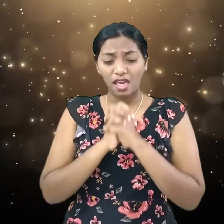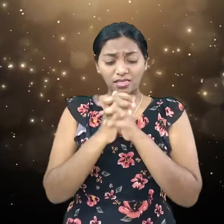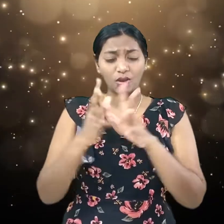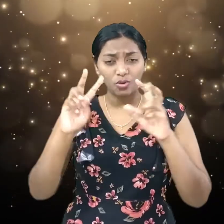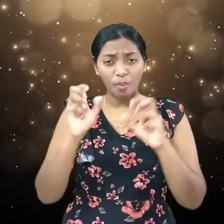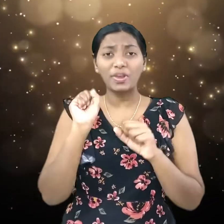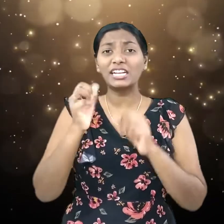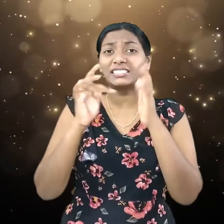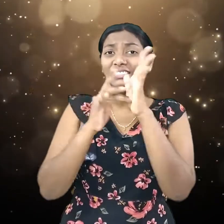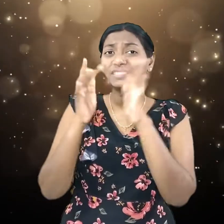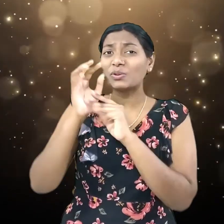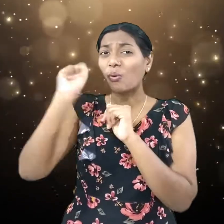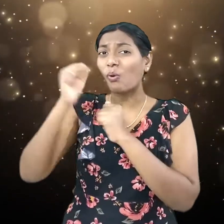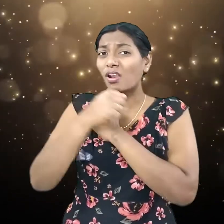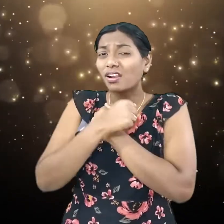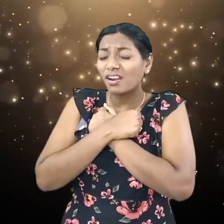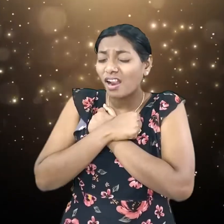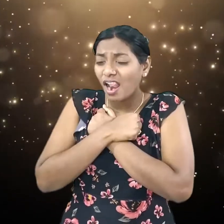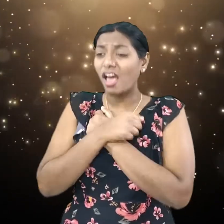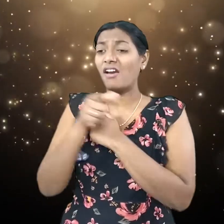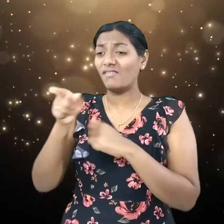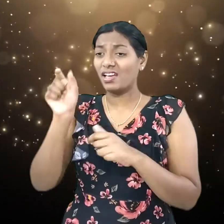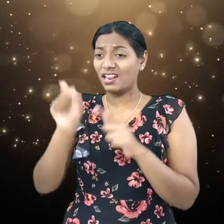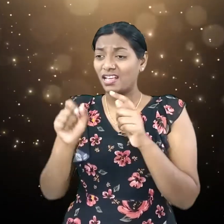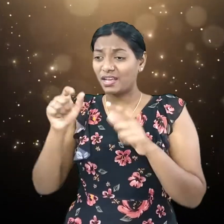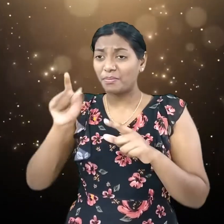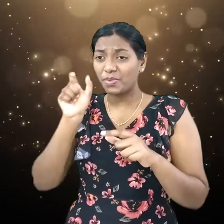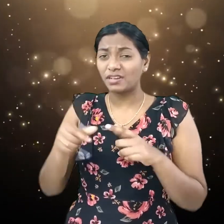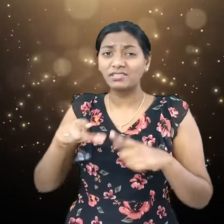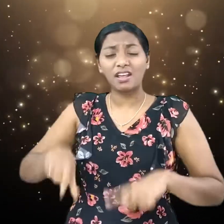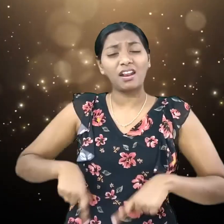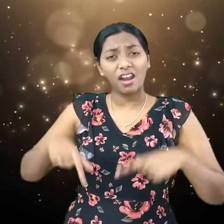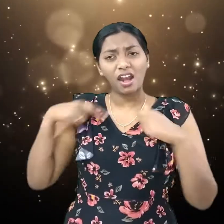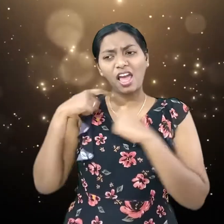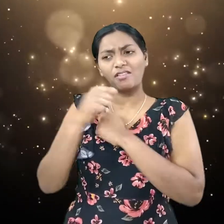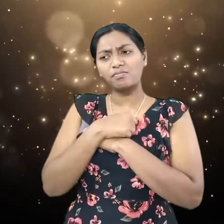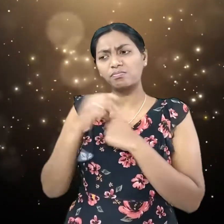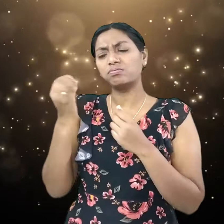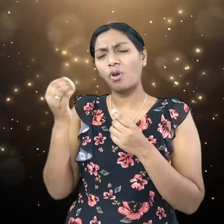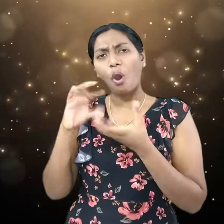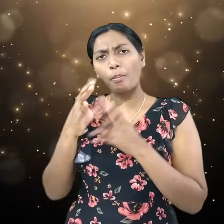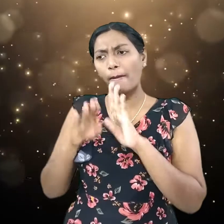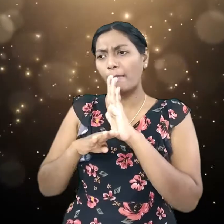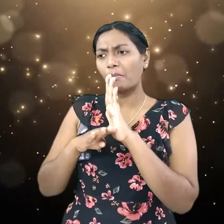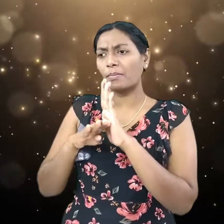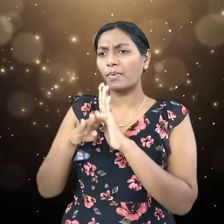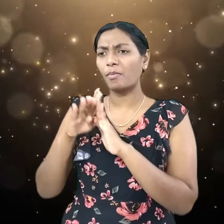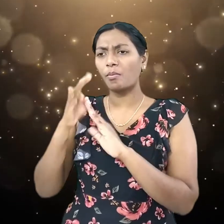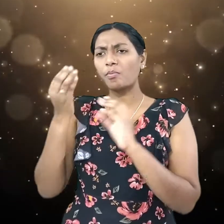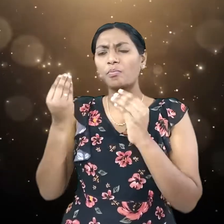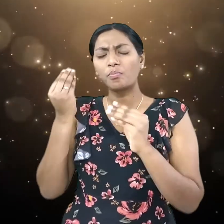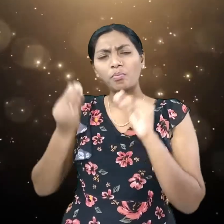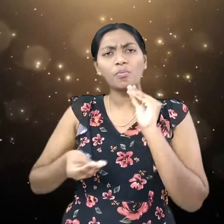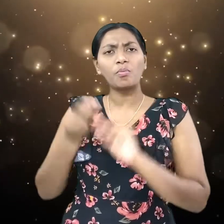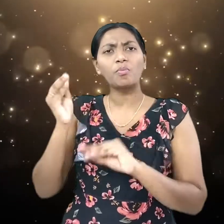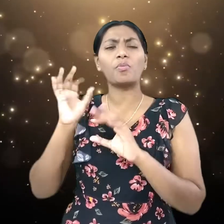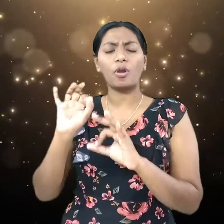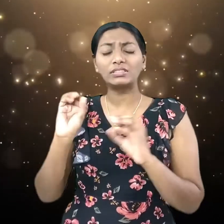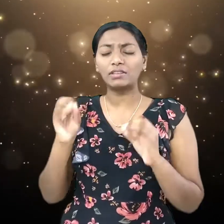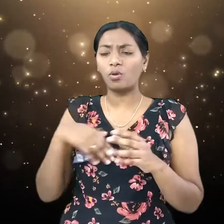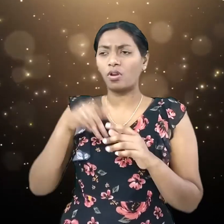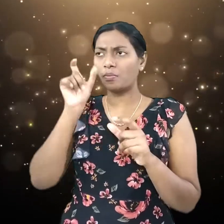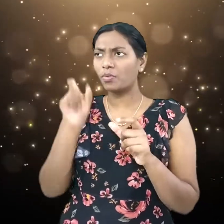यीशु मसीह का प्रेम उनके जीवन में बढ़ता ही जाएगा यीशु मसीह के नाम में। अली जाका जों द्रक आ